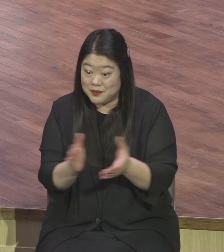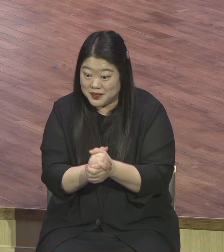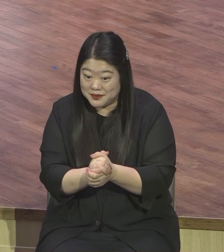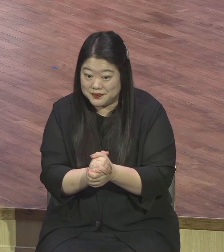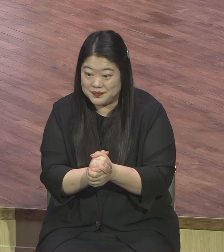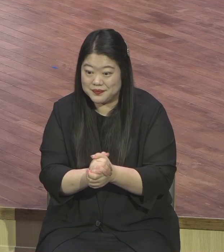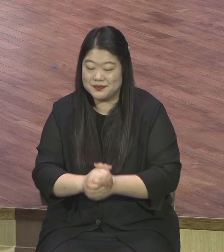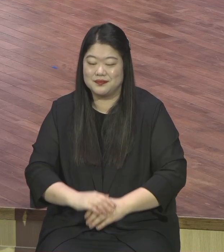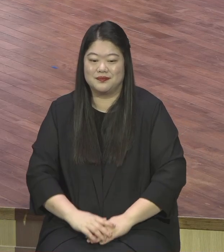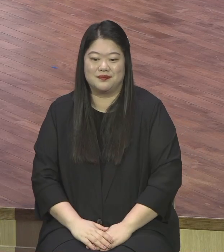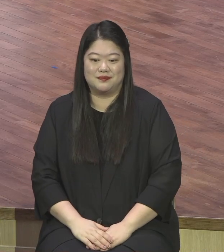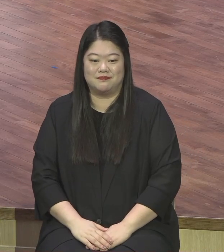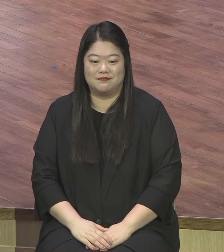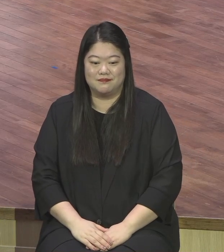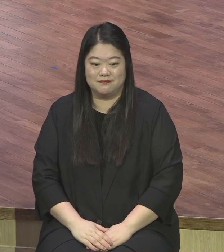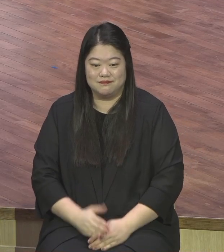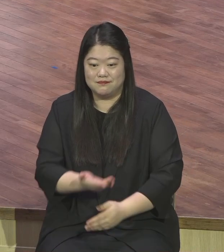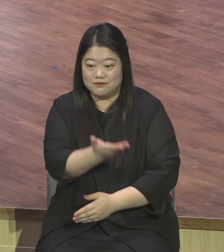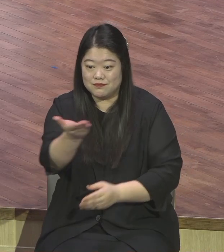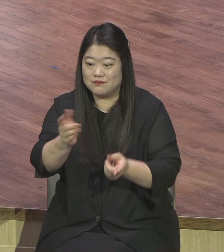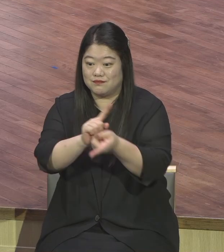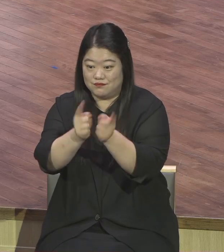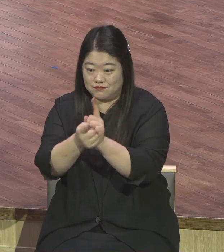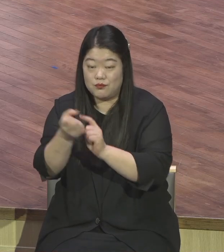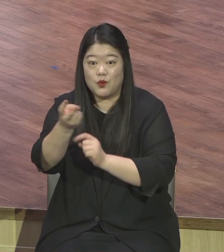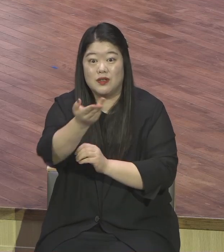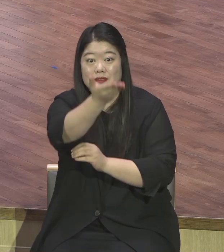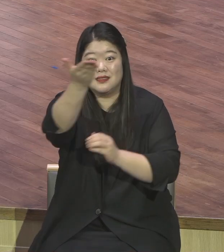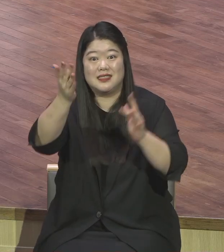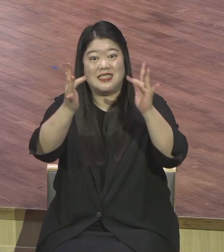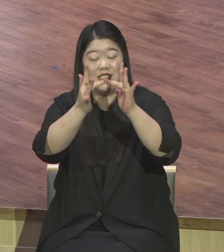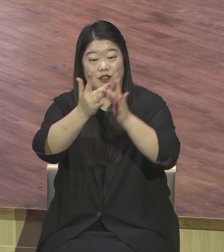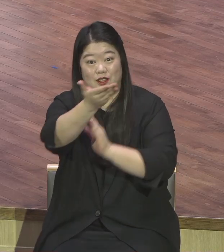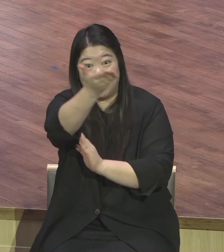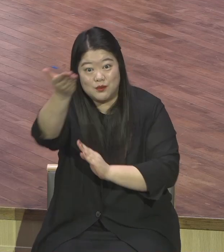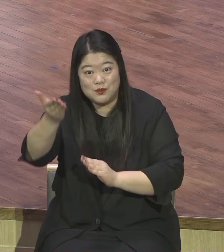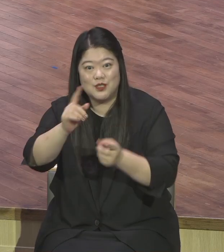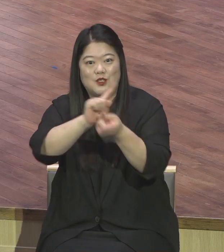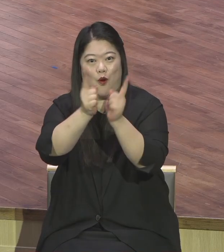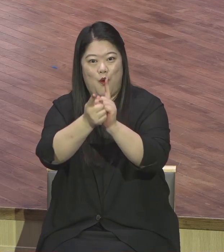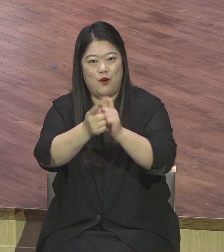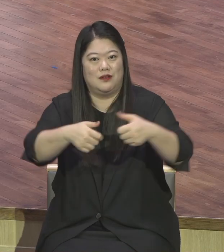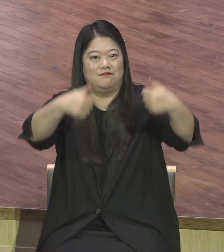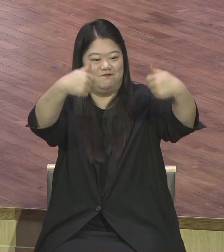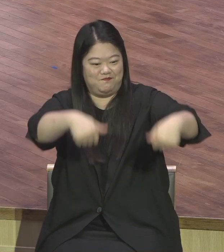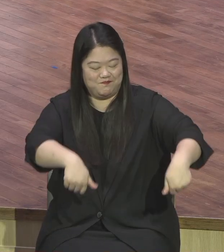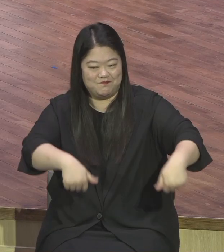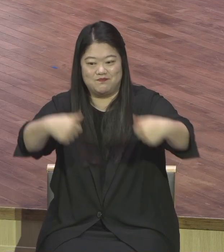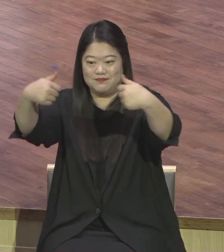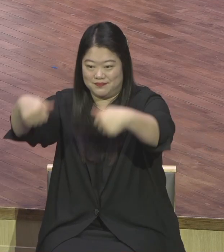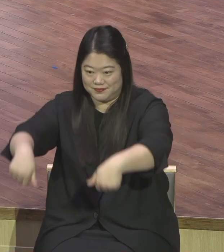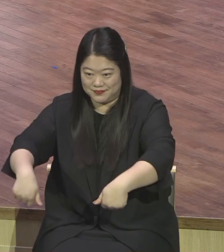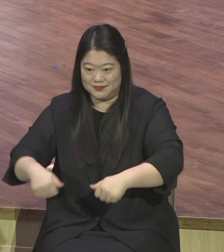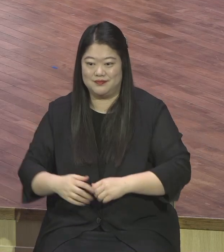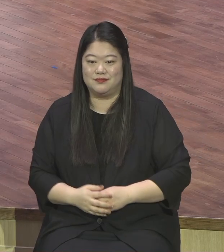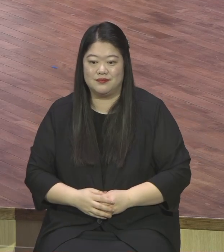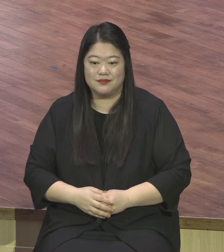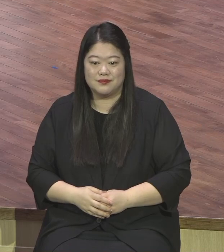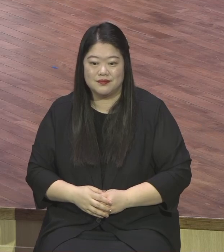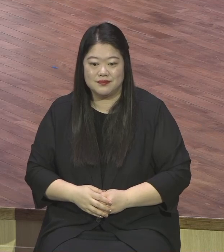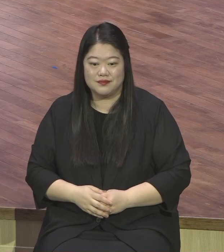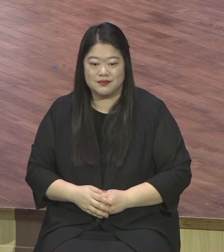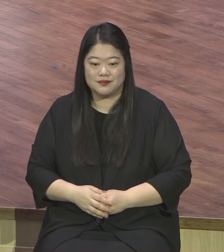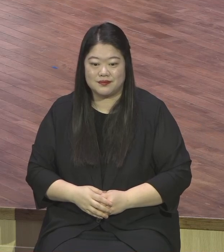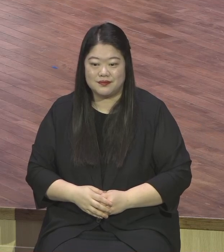아멘. 우리 온라인 예배되는 성도들, 또 원리스홀, 비전홀, 해외 성도들 같이 예배되는 분들이